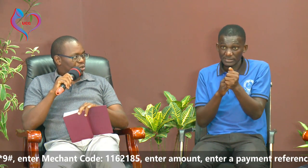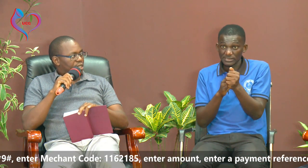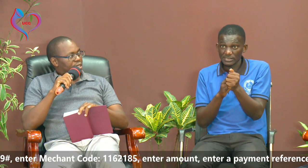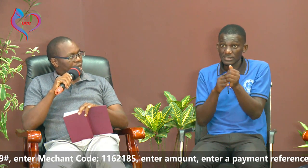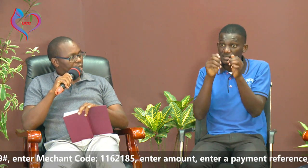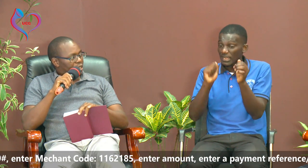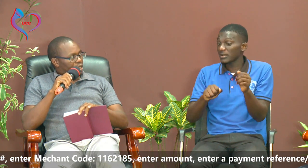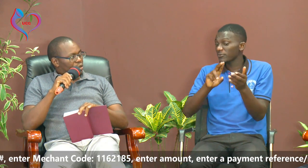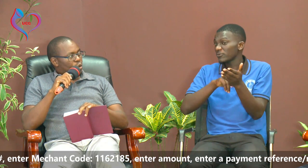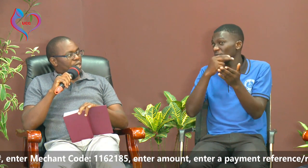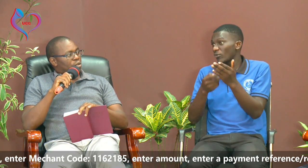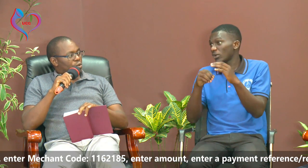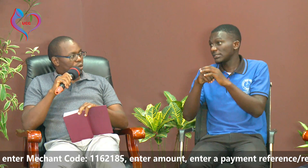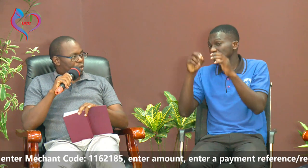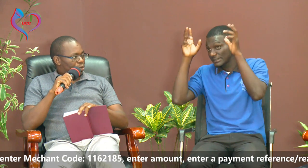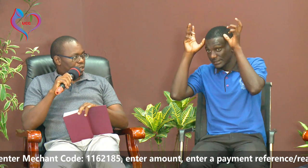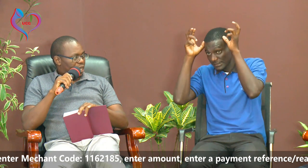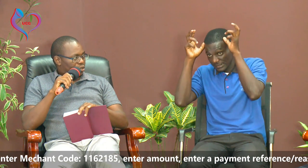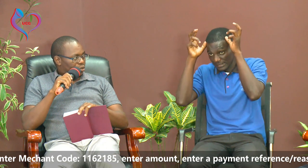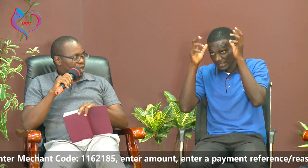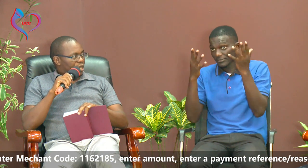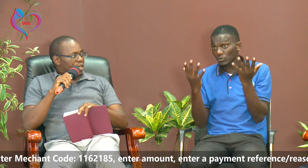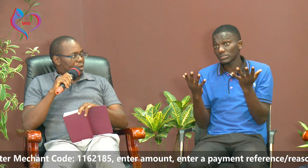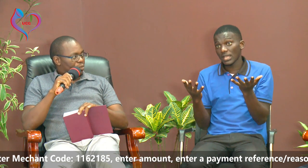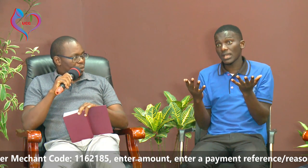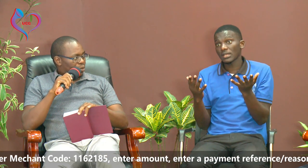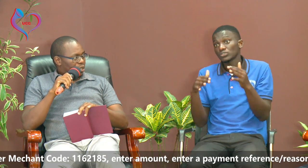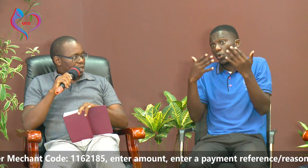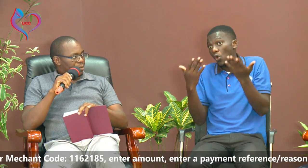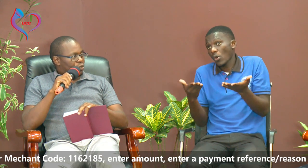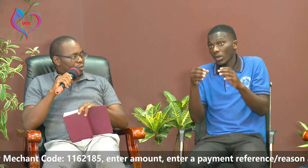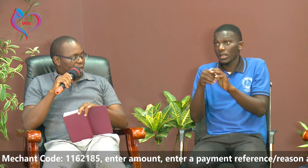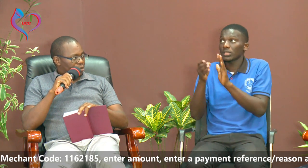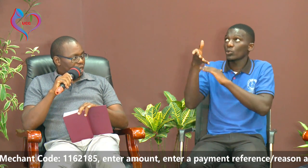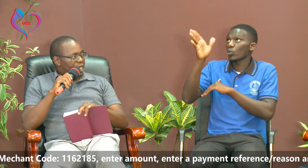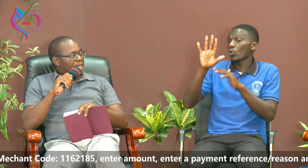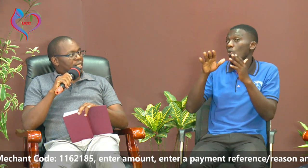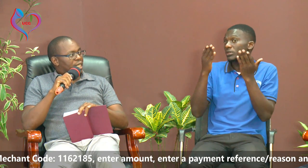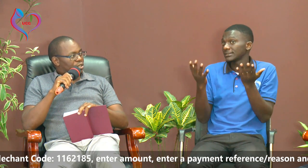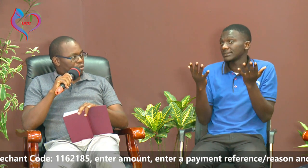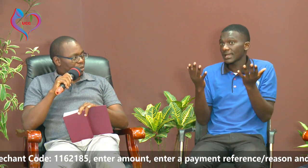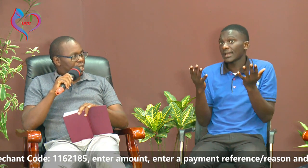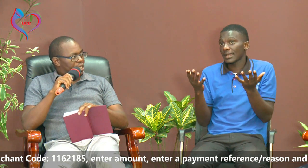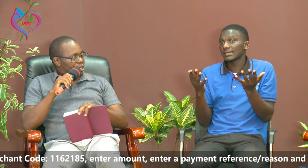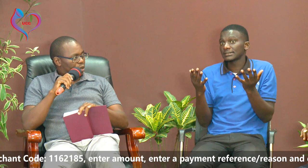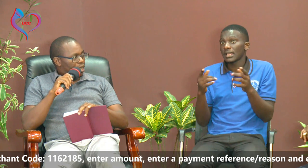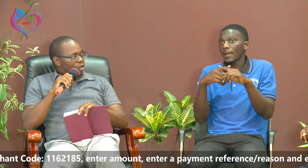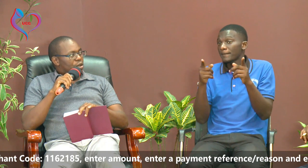kya Sitaani, oba lisobola kugwa mikono gya Katonda n'abumbamu ebintu ebya Katonda. Ne intention ebigendererwa